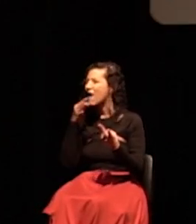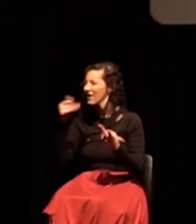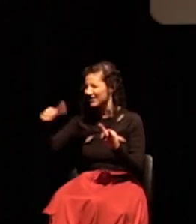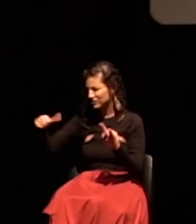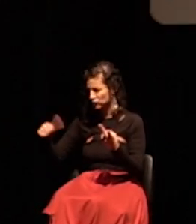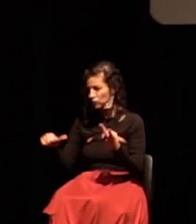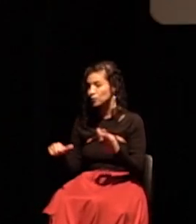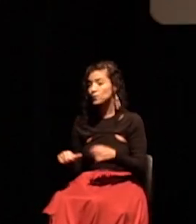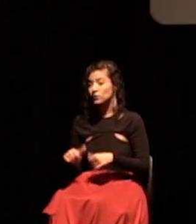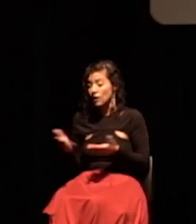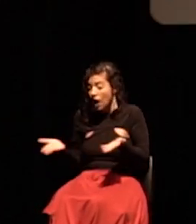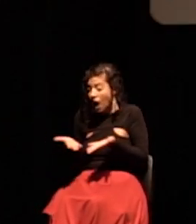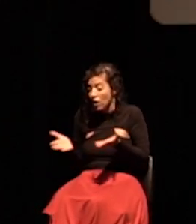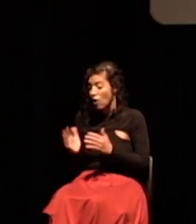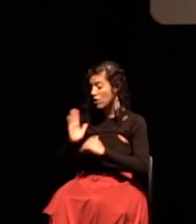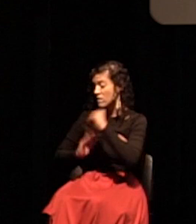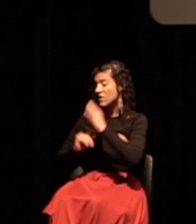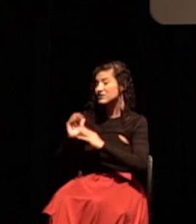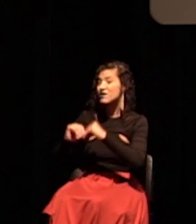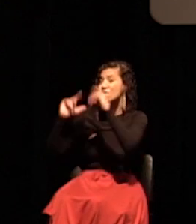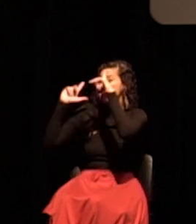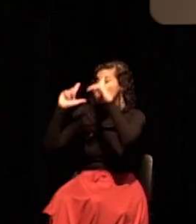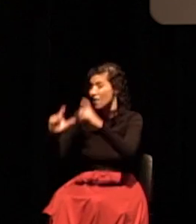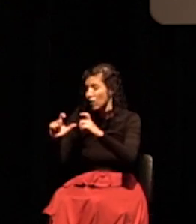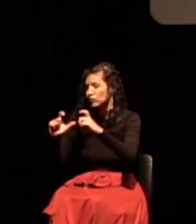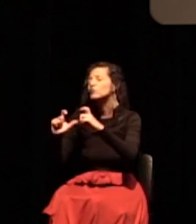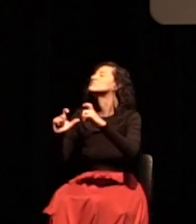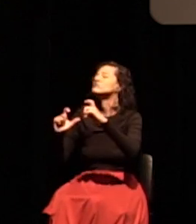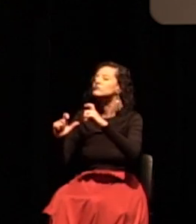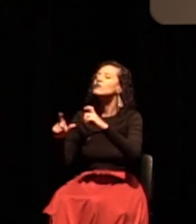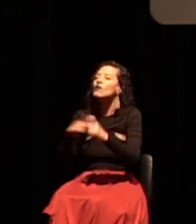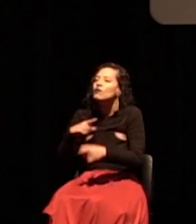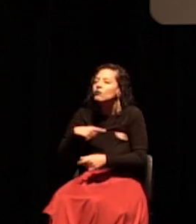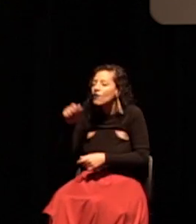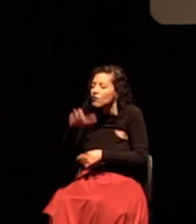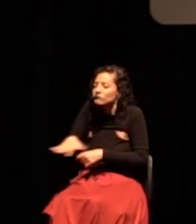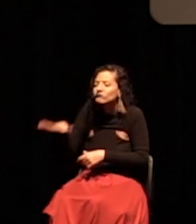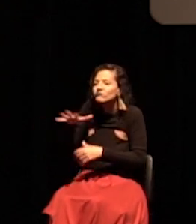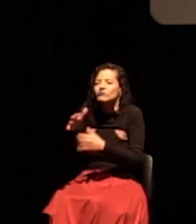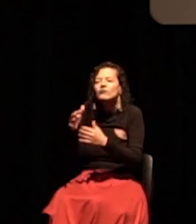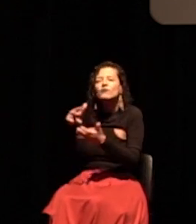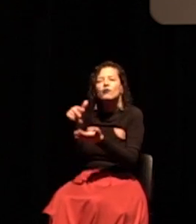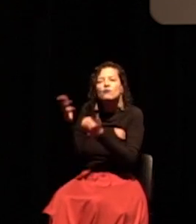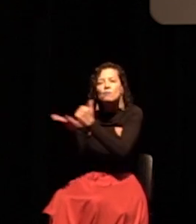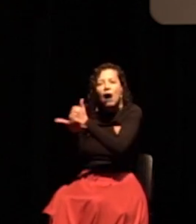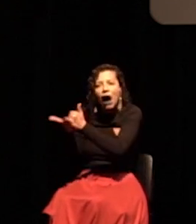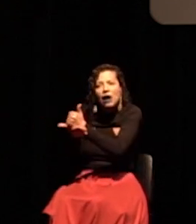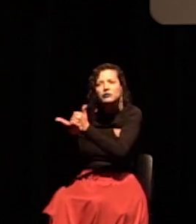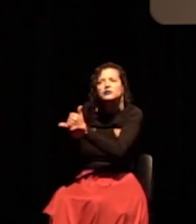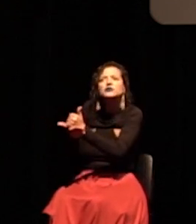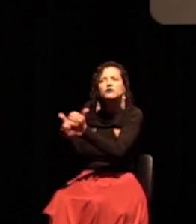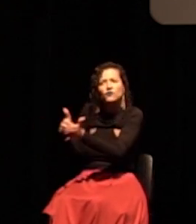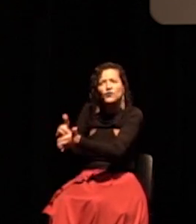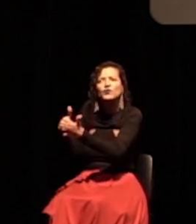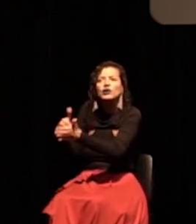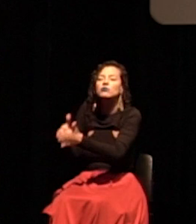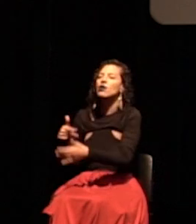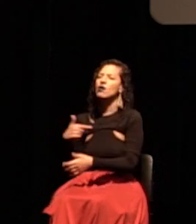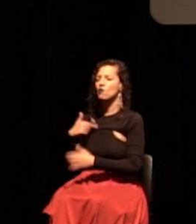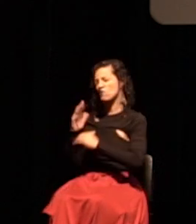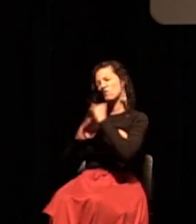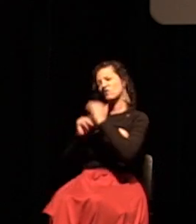fazer tomou agora um campo e uma consistência que eu nem ouso dizer que o que eu fiz e faço, porque estou fazendo